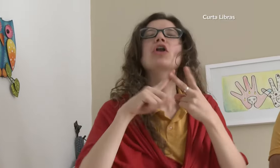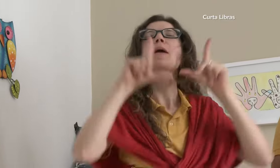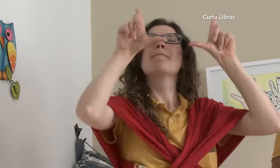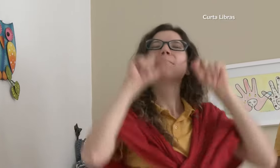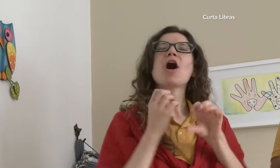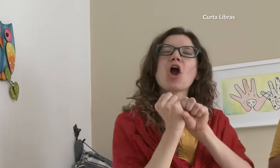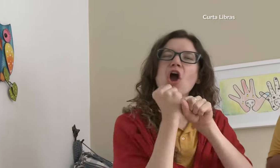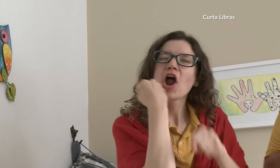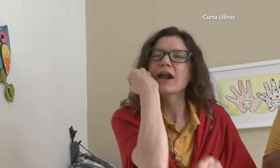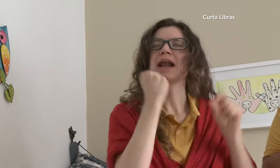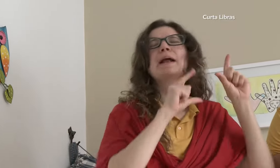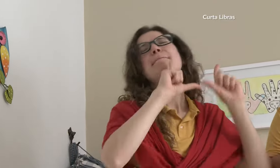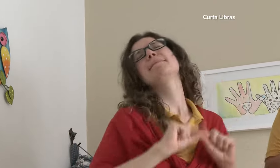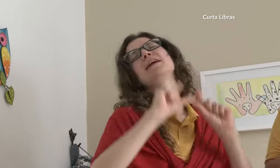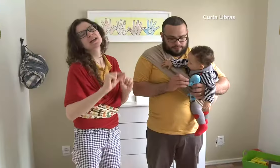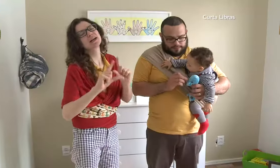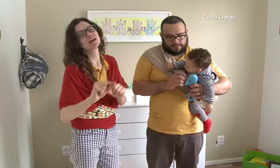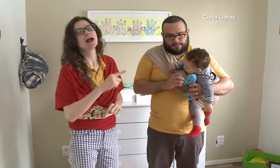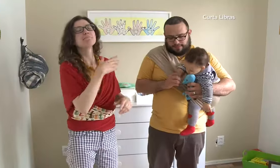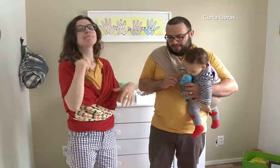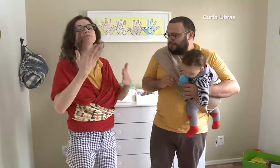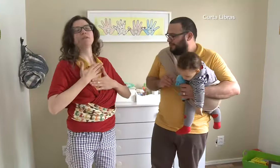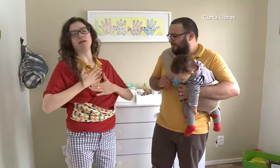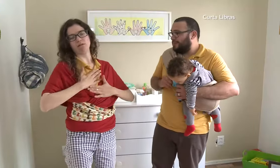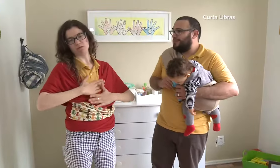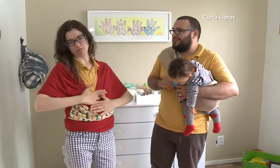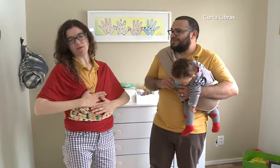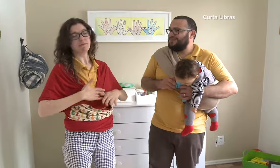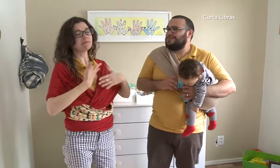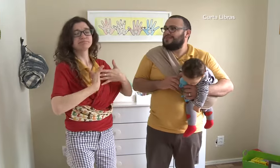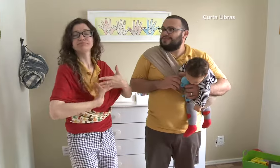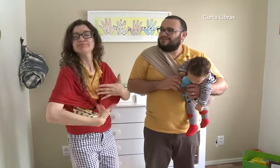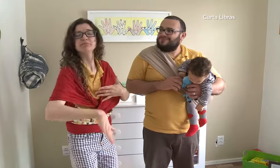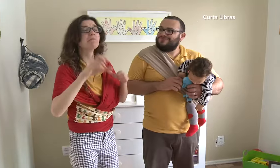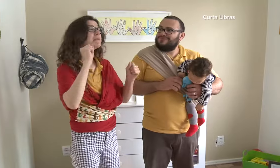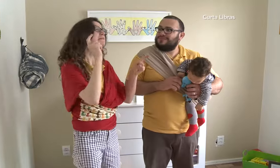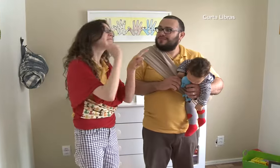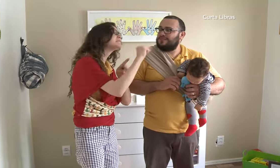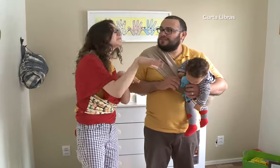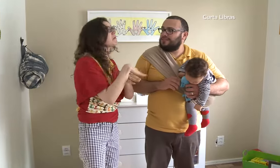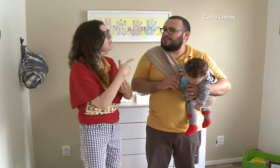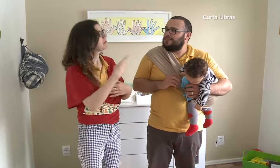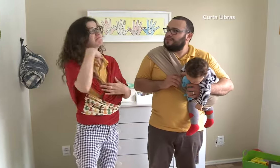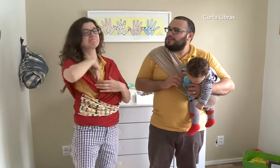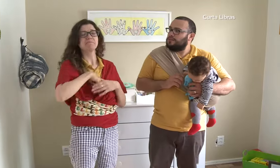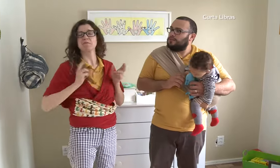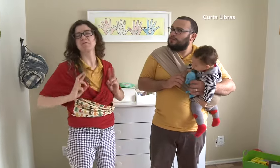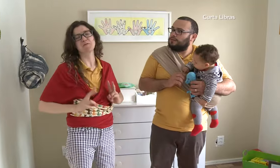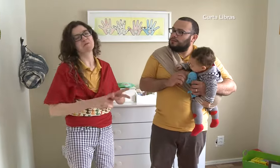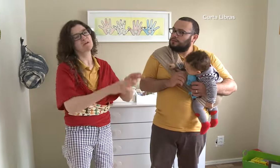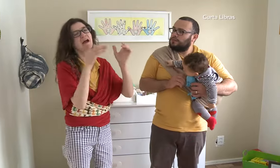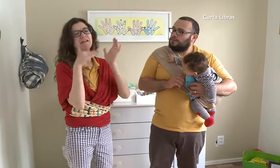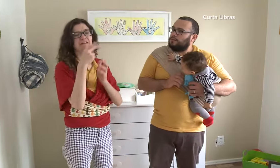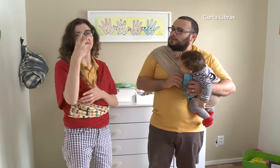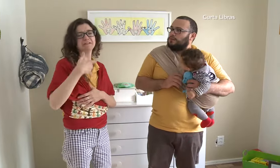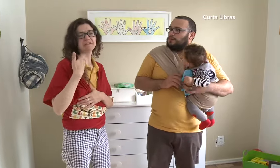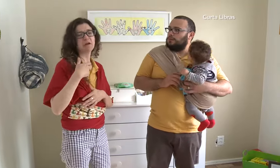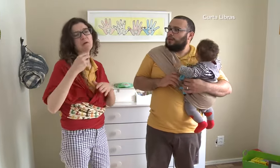porque ele está ali como se estivesse na barriga ainda. Isso pode ser usado até mais ou menos uns